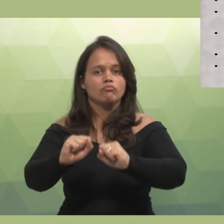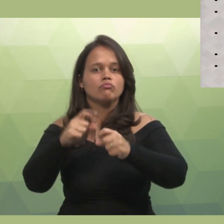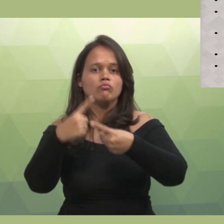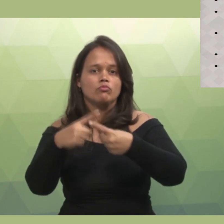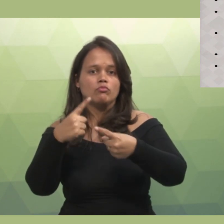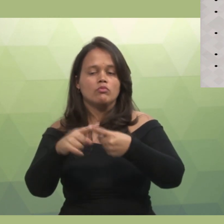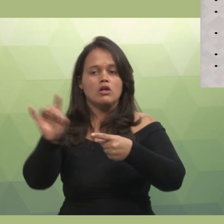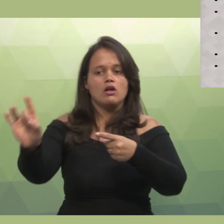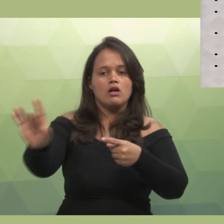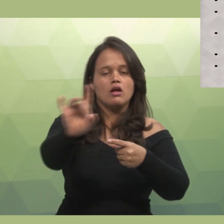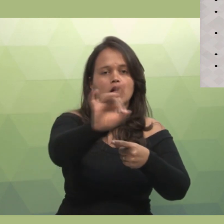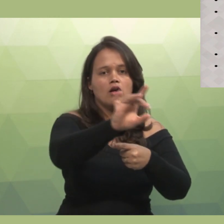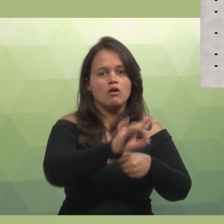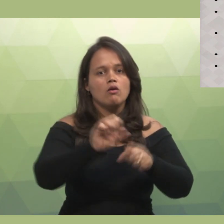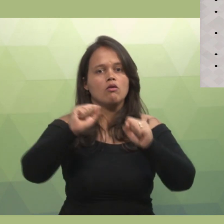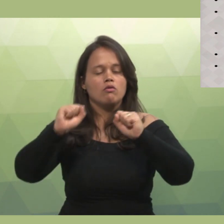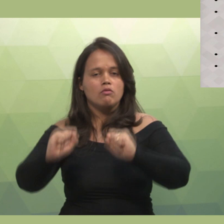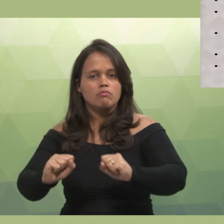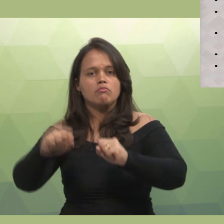sistemas de ensino.